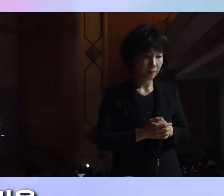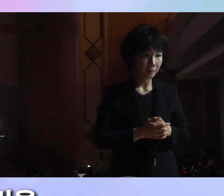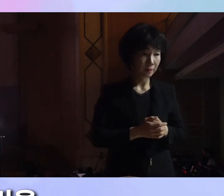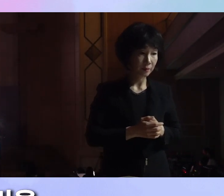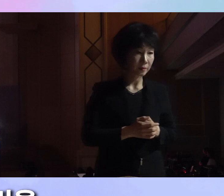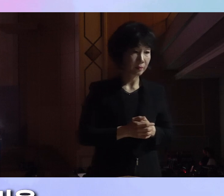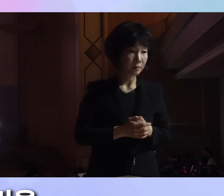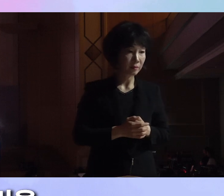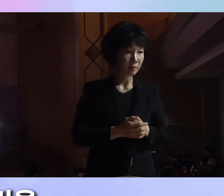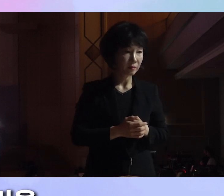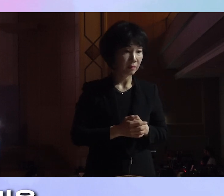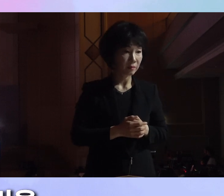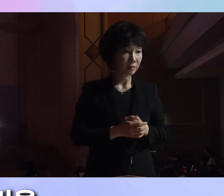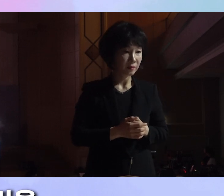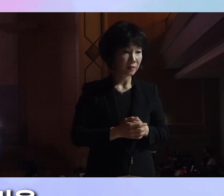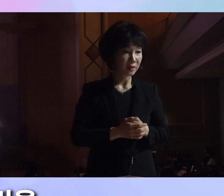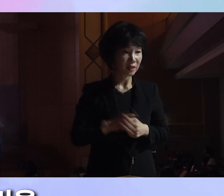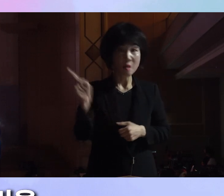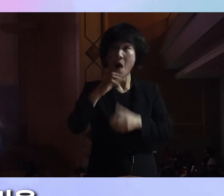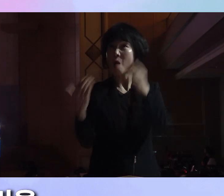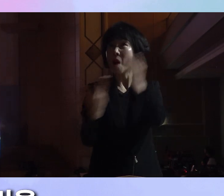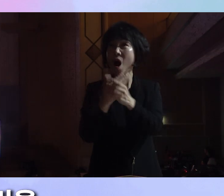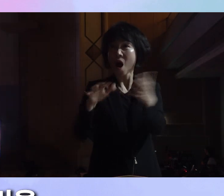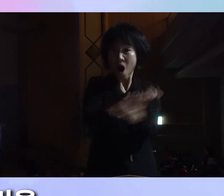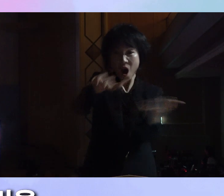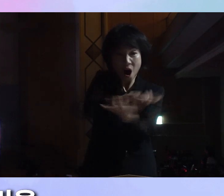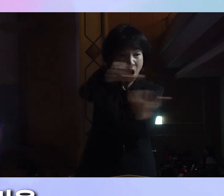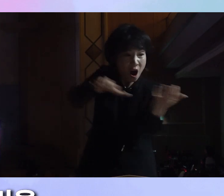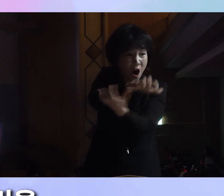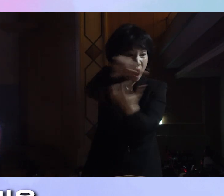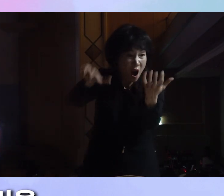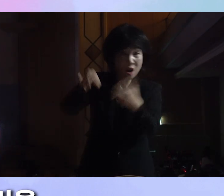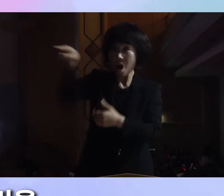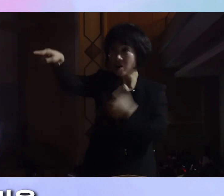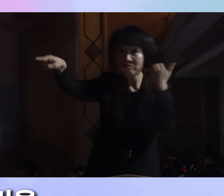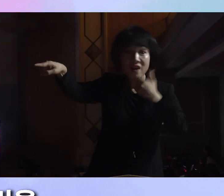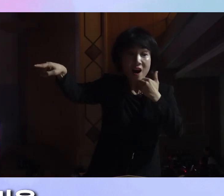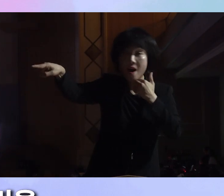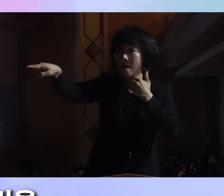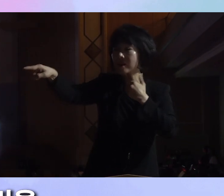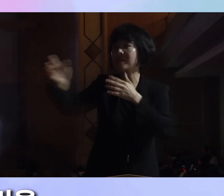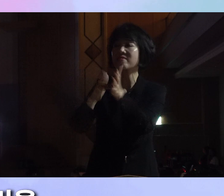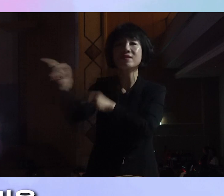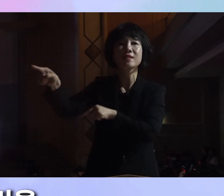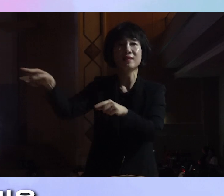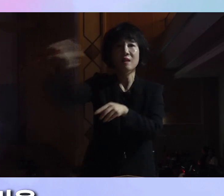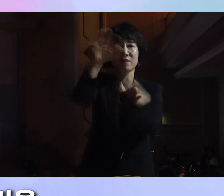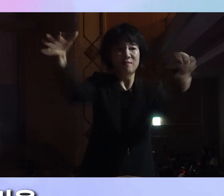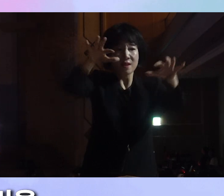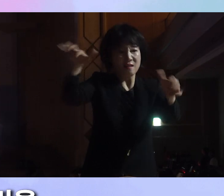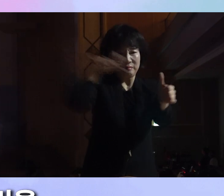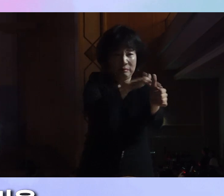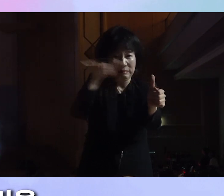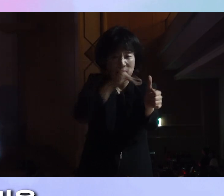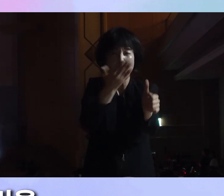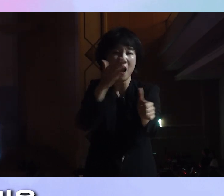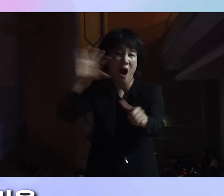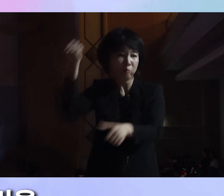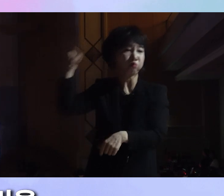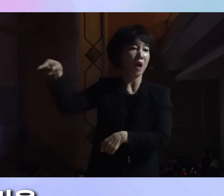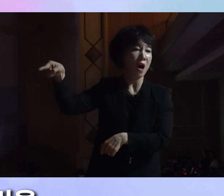이른 아침부터 무슨 일 때문이오? 이자가 백성을 미혹했습니다. 또